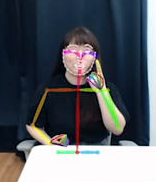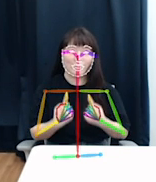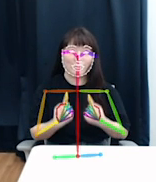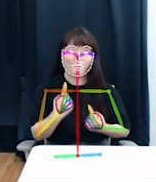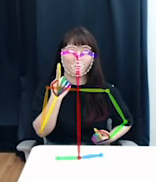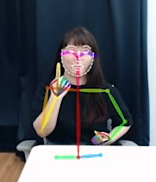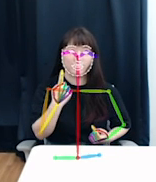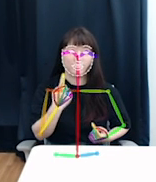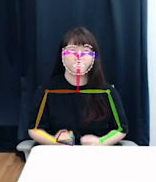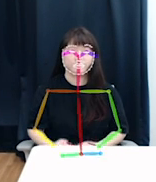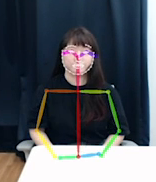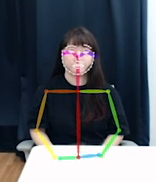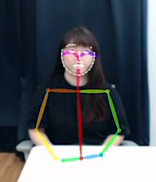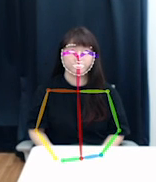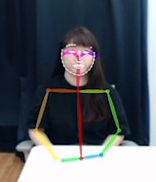보다.